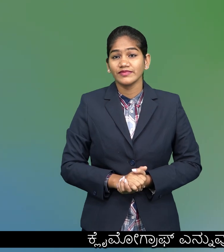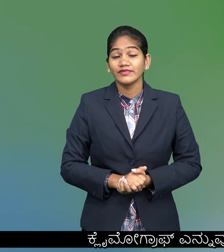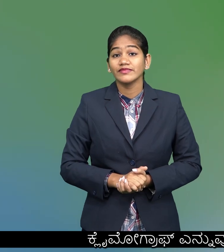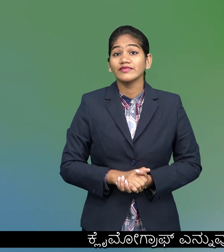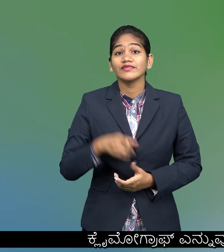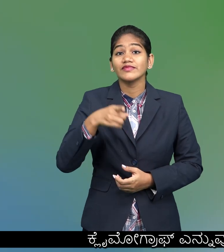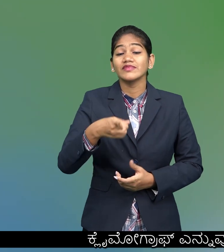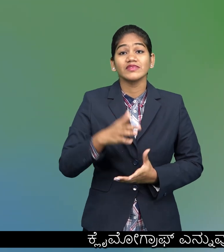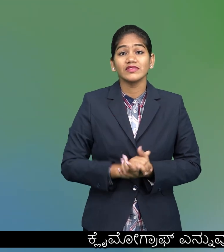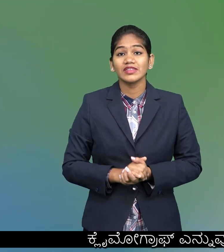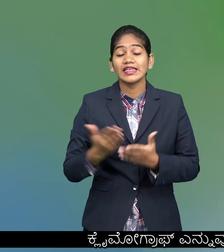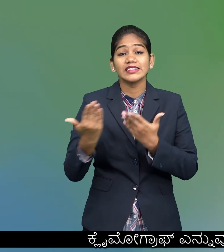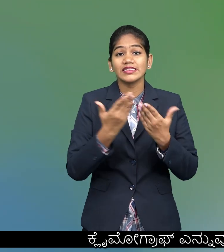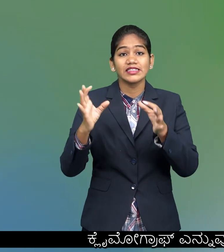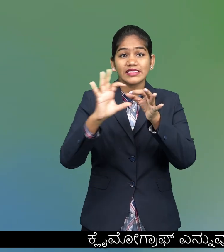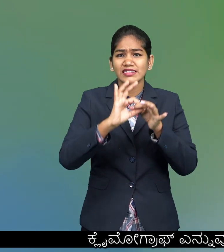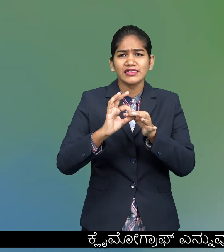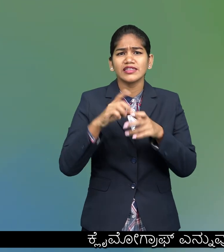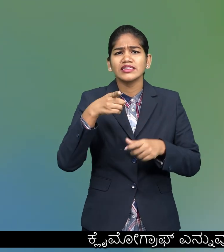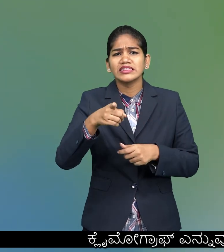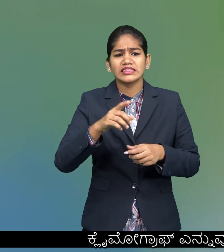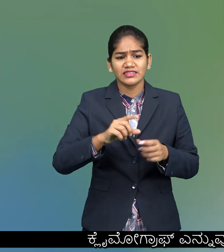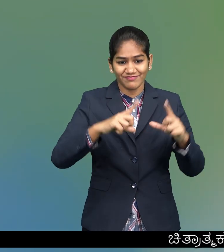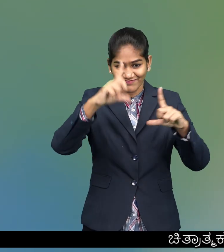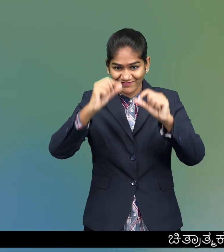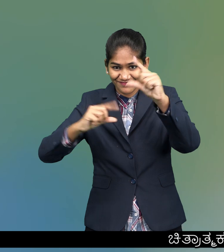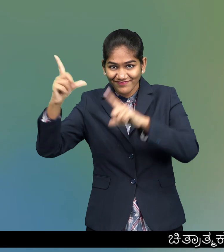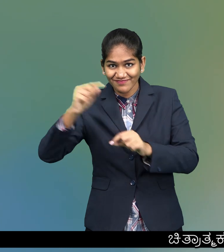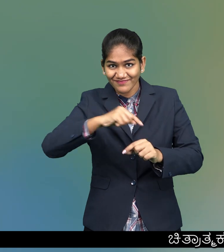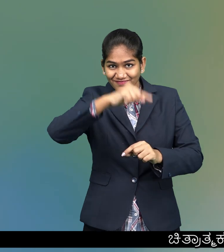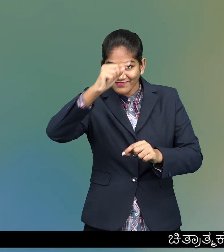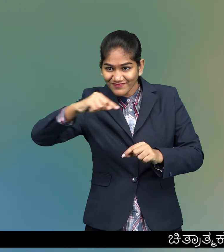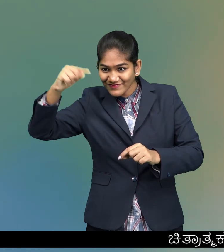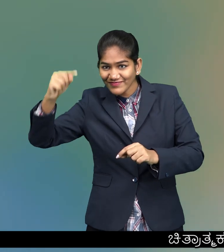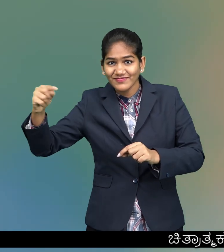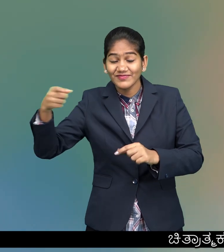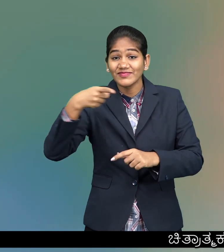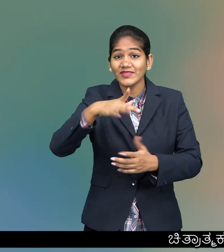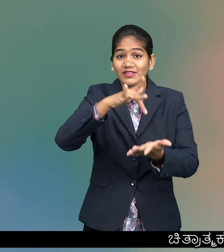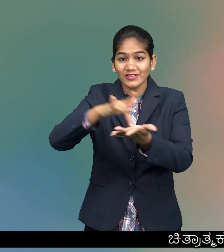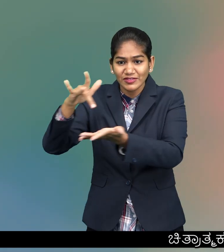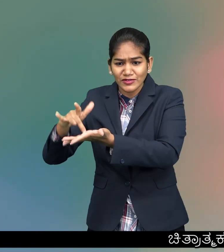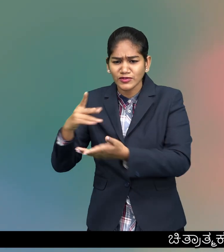ಕ್ಲೈಮೋಗ್ರಾಫ್ ಎನ್ನುವುದು ಸ್ಥಳದ ಮೂಲ ಹವಾಮಾನದ ಚಿತ್ರಾತ್ಮಕ ನಿರೂಪಣೆಯಾಗಿದೆ.